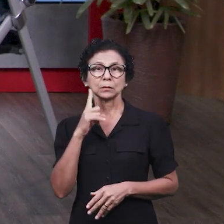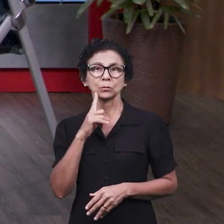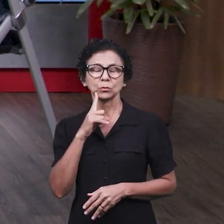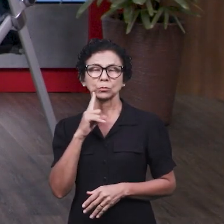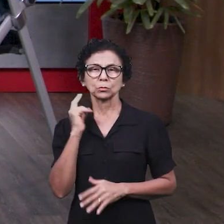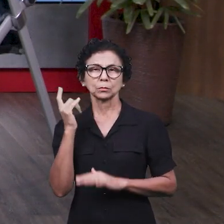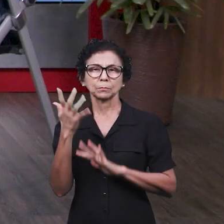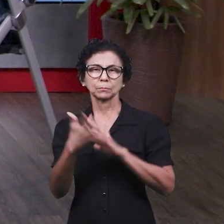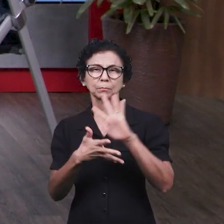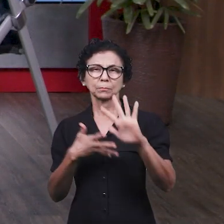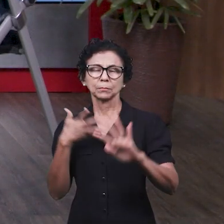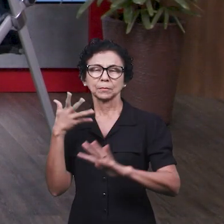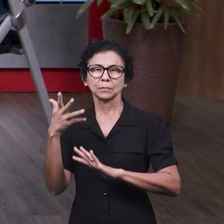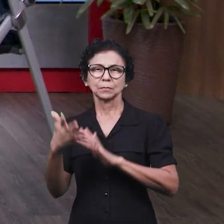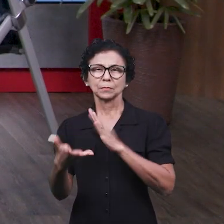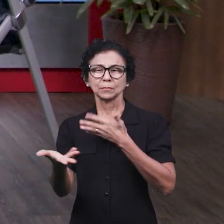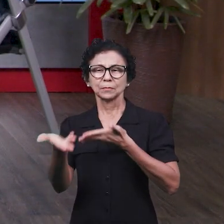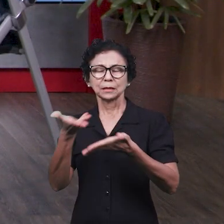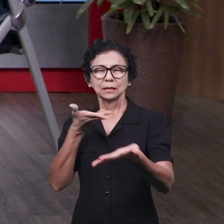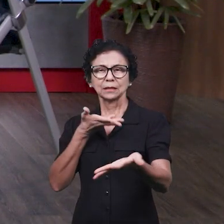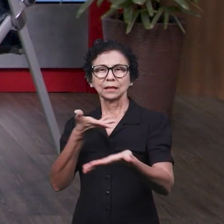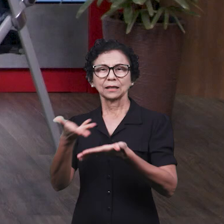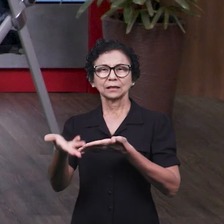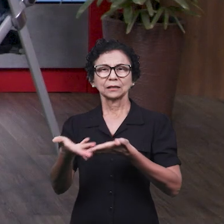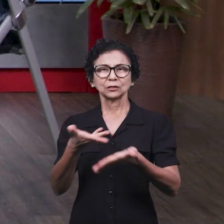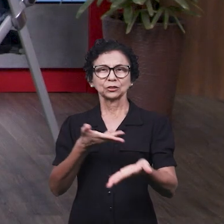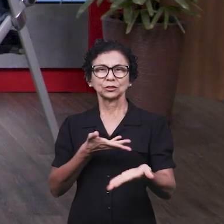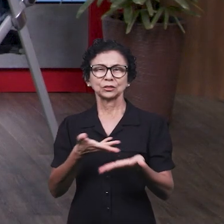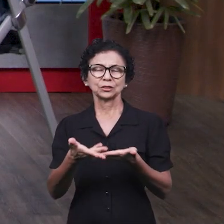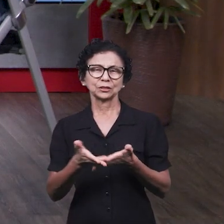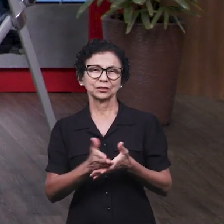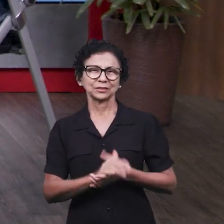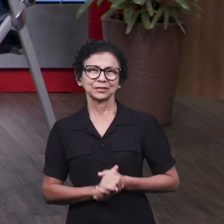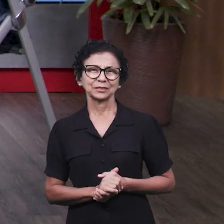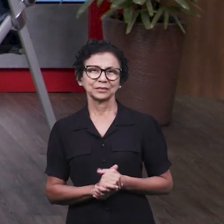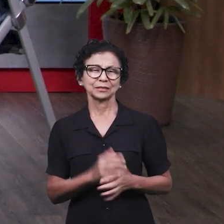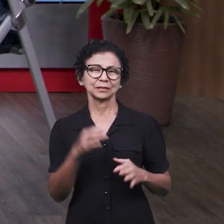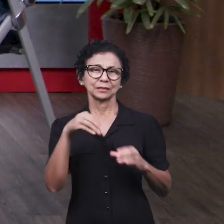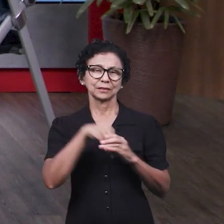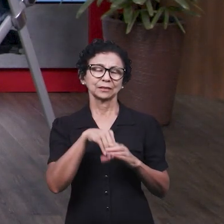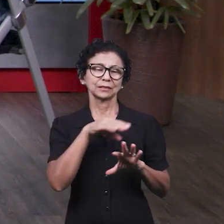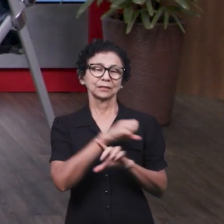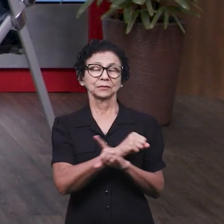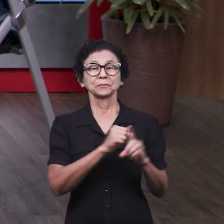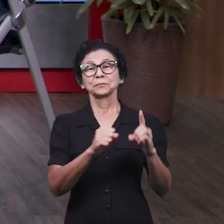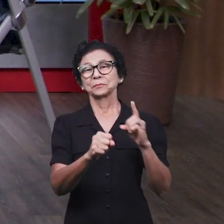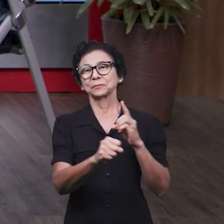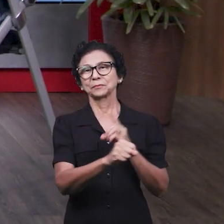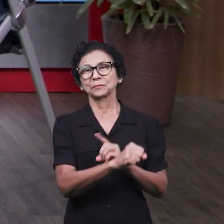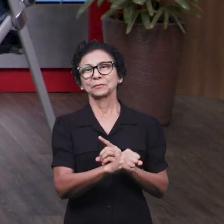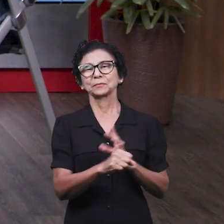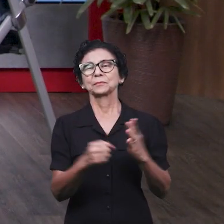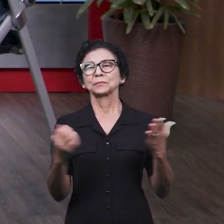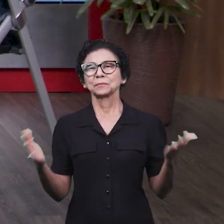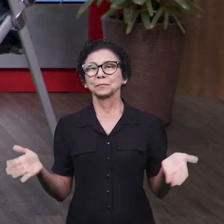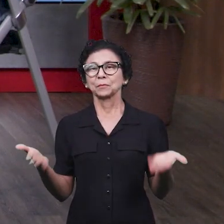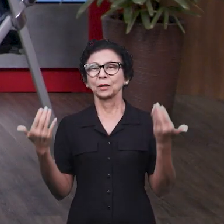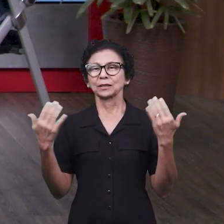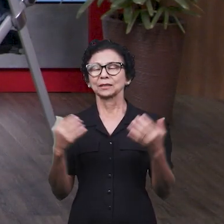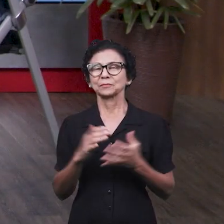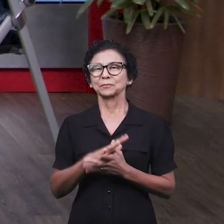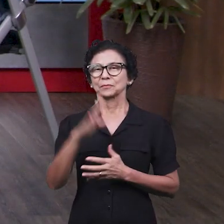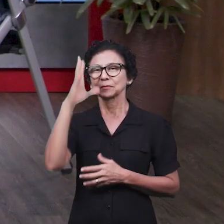expressar, interagir e participar ativamente da vida em sociedade. Vamos então aprender com a